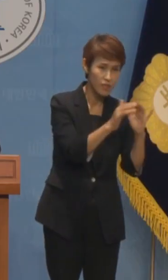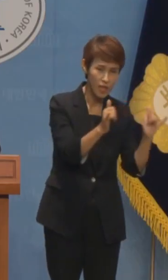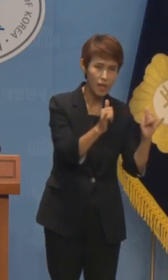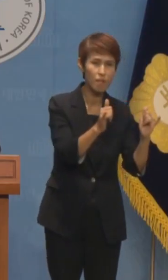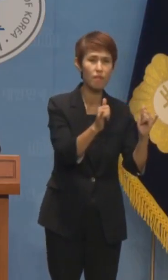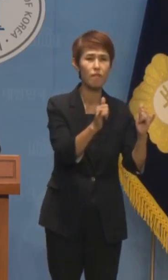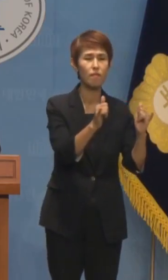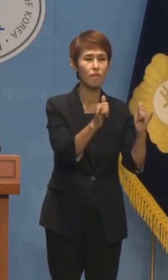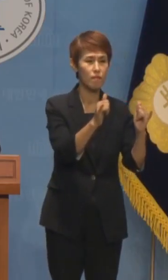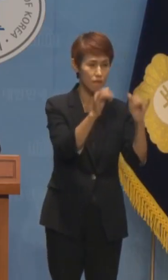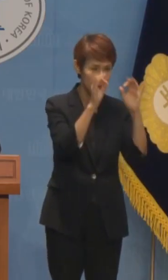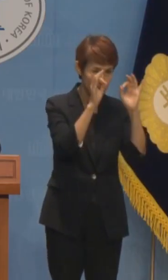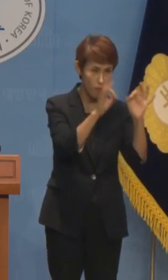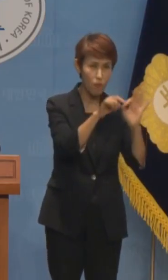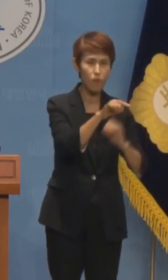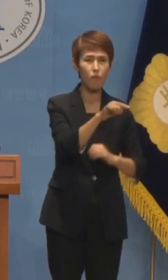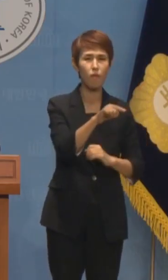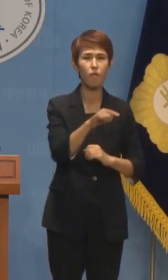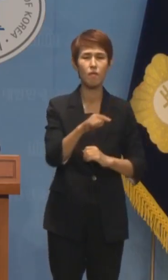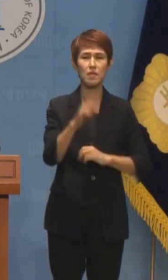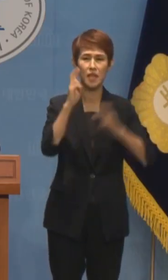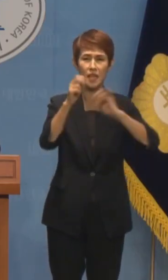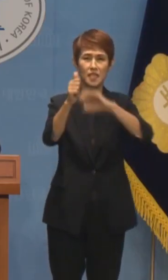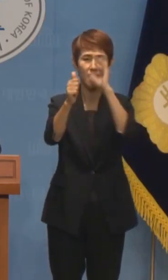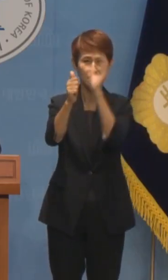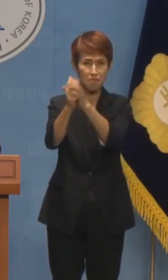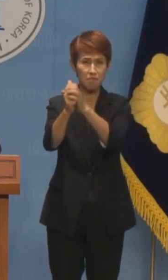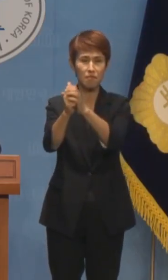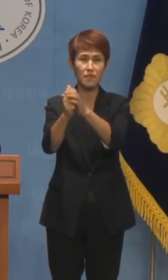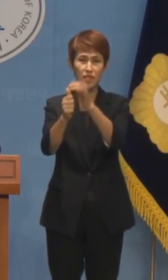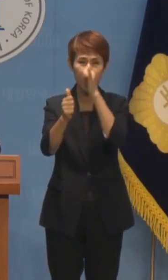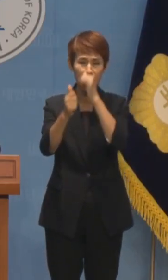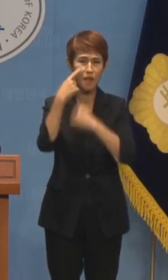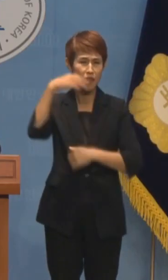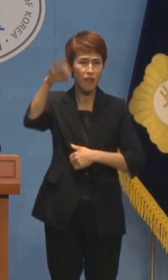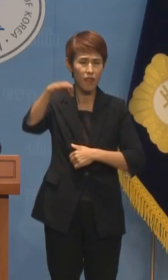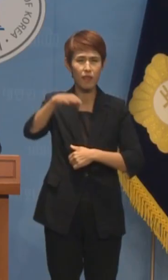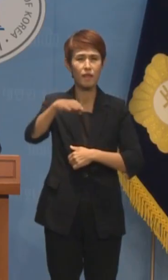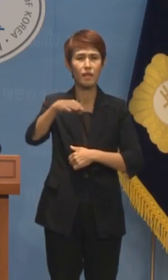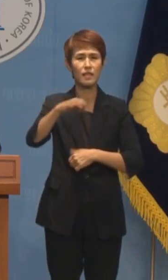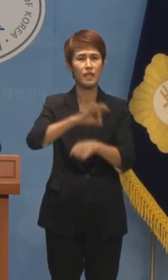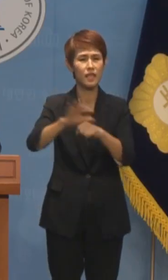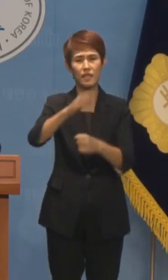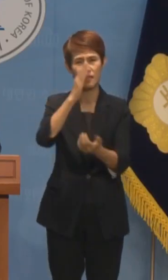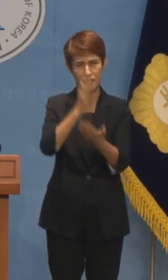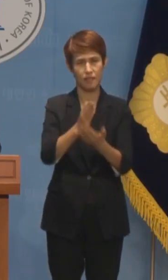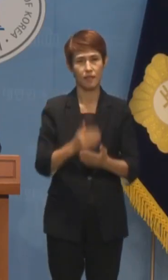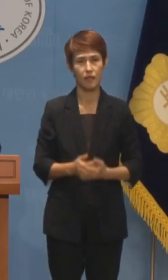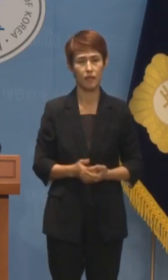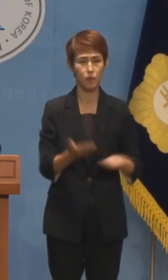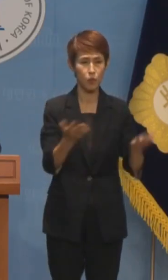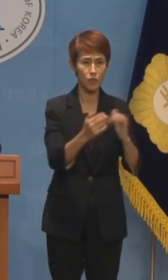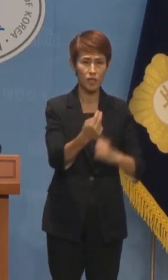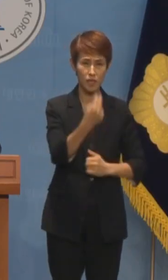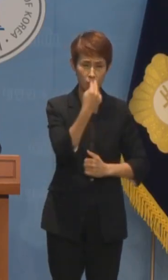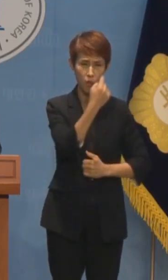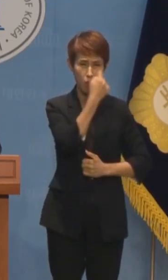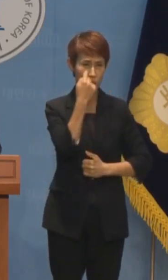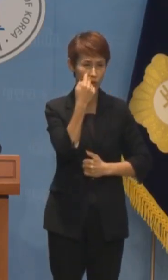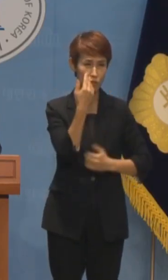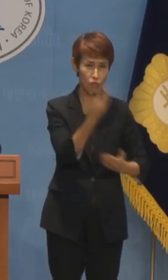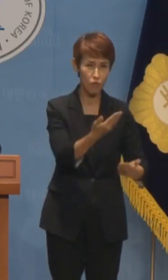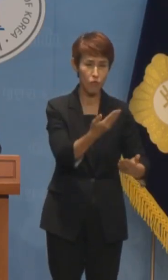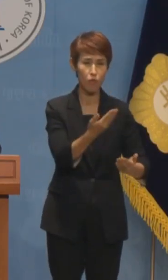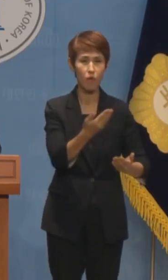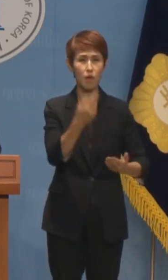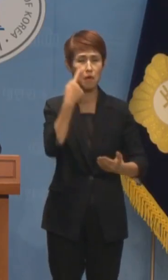대표의 책임 소재를 두고 솜방망이 처벌로 그쳐서는 안 됩니다. 노동자의 생명을 고작 몇 푼의